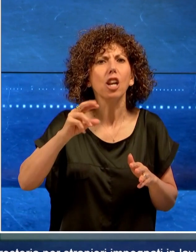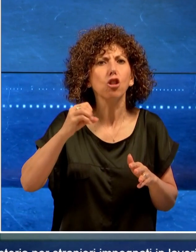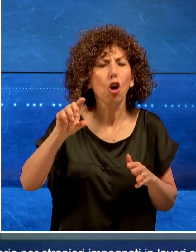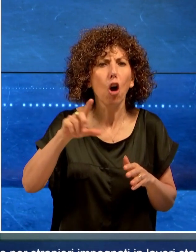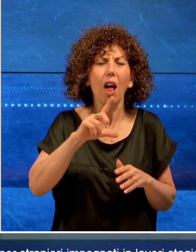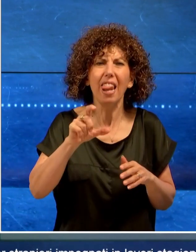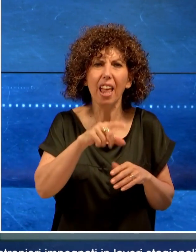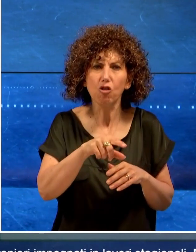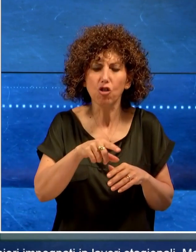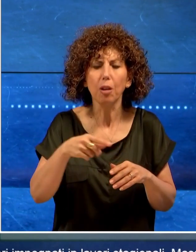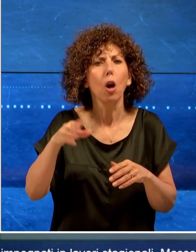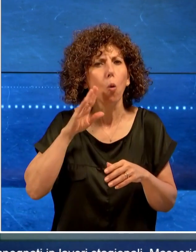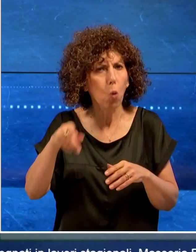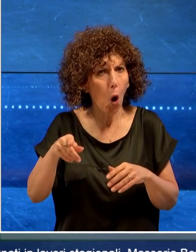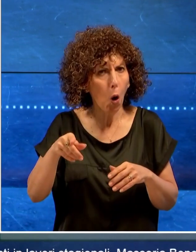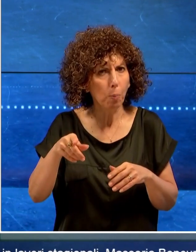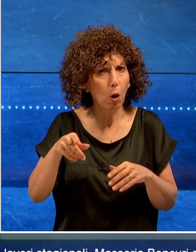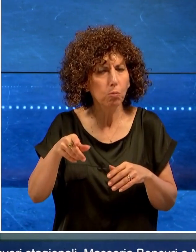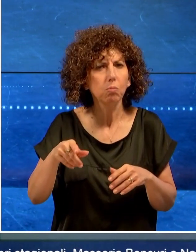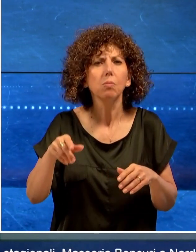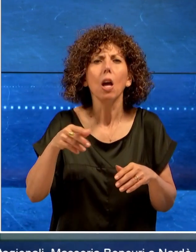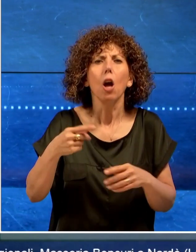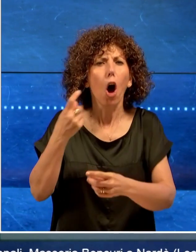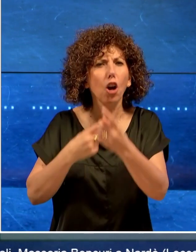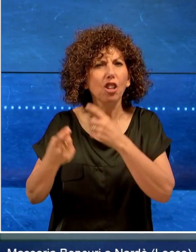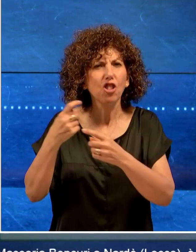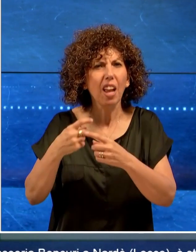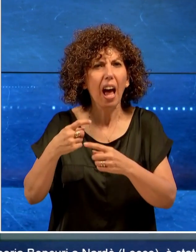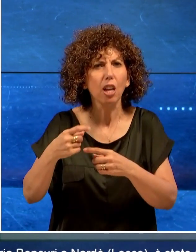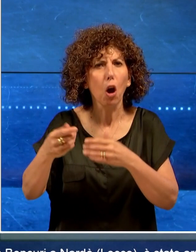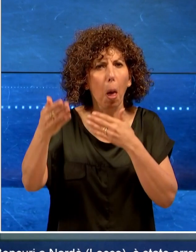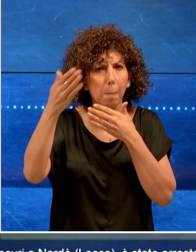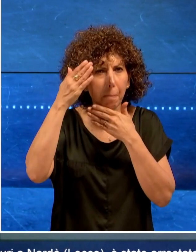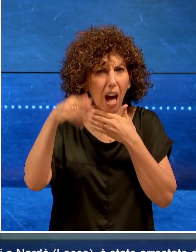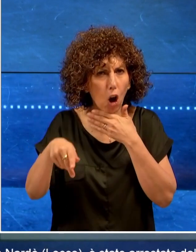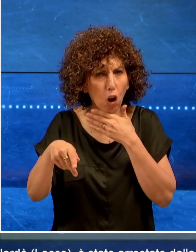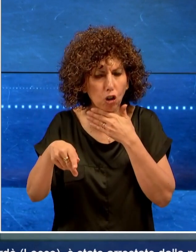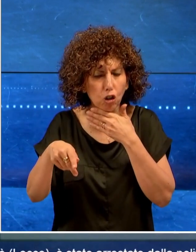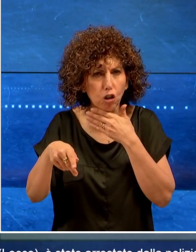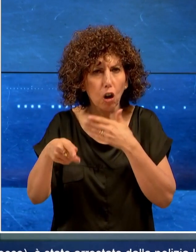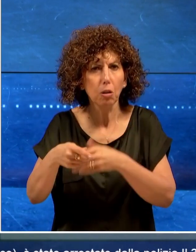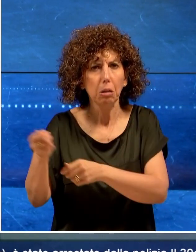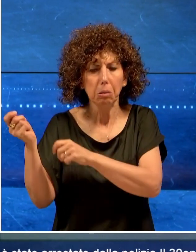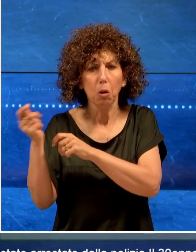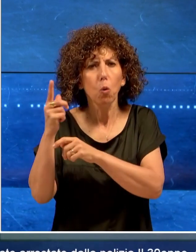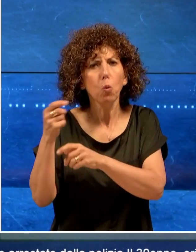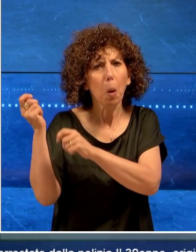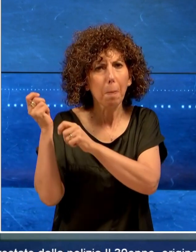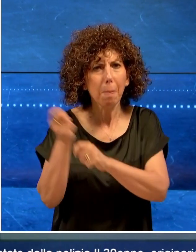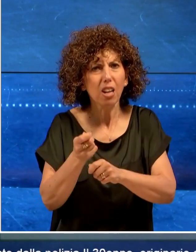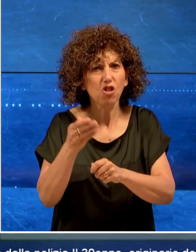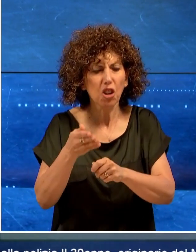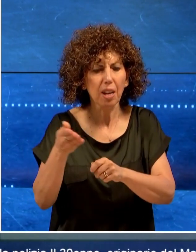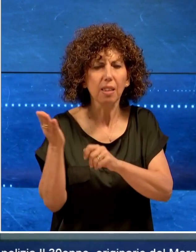dalla polizia il trentenne originario del Marocco avrebbe ferito con un macete